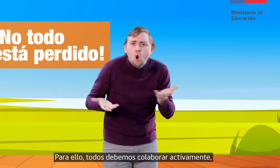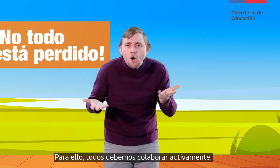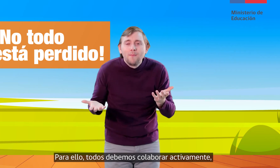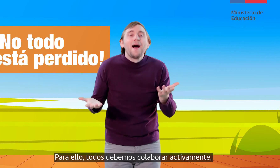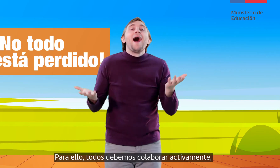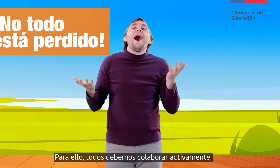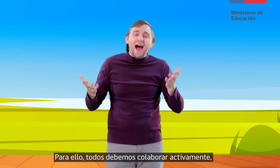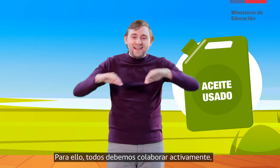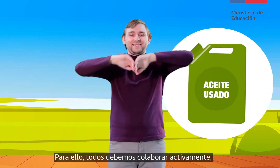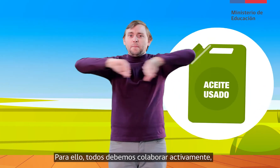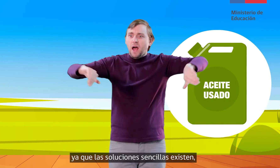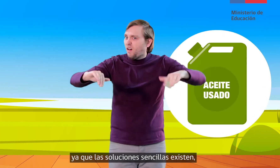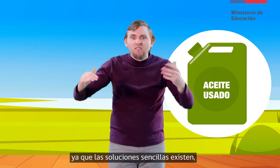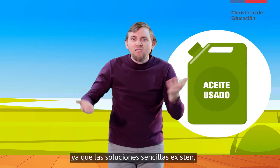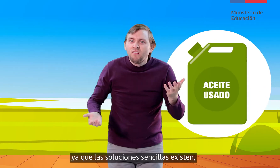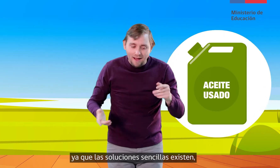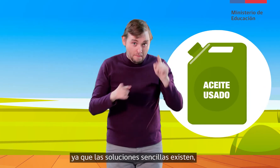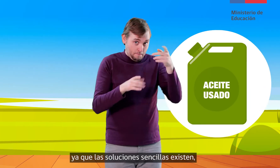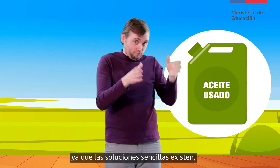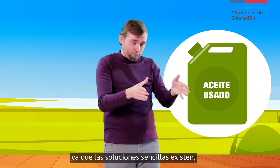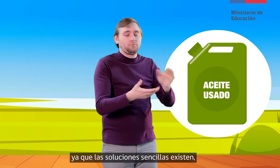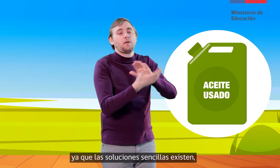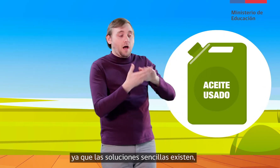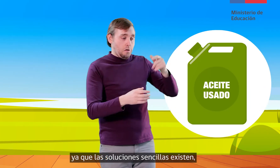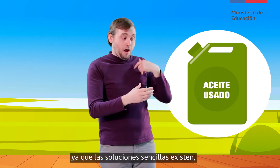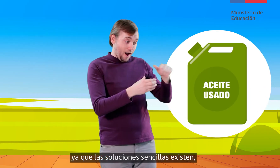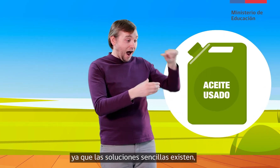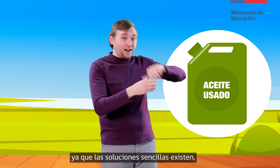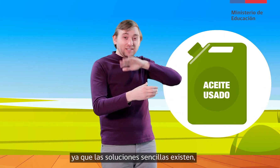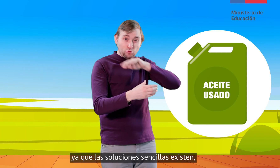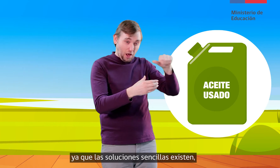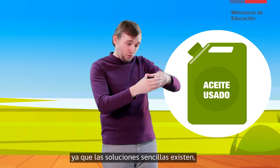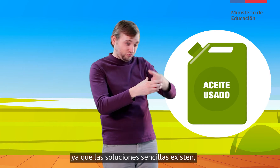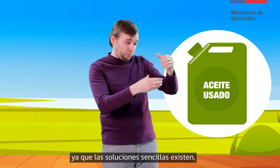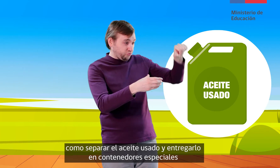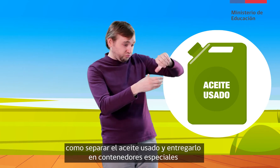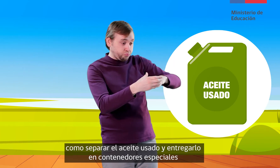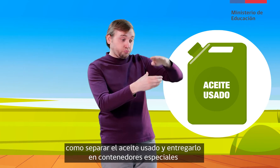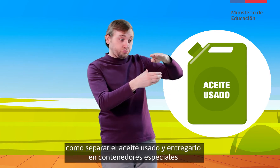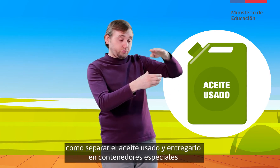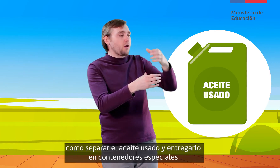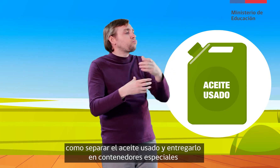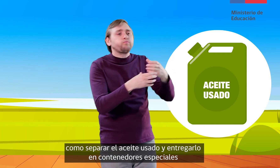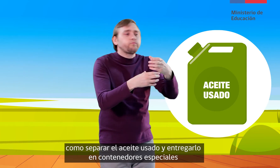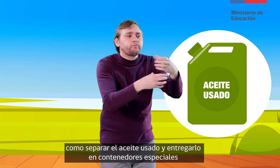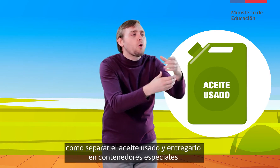activamente, ya que las soluciones sencillas existen, como separar el aceite usado